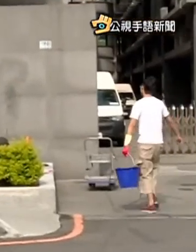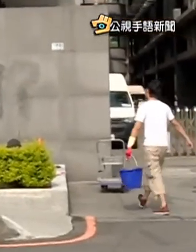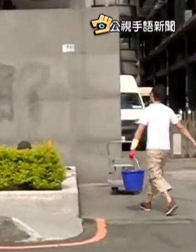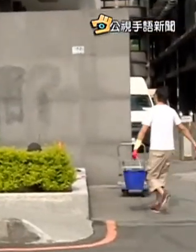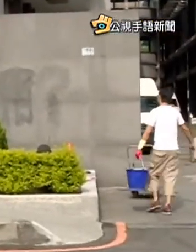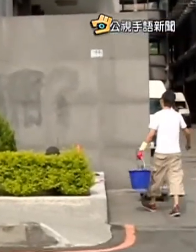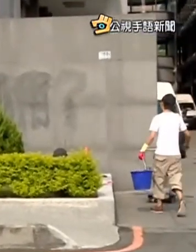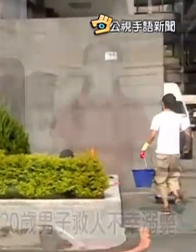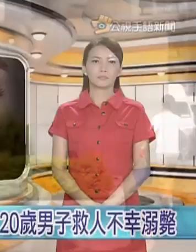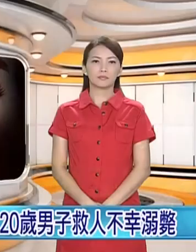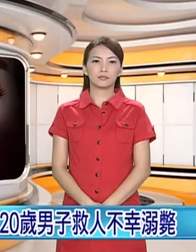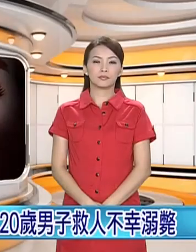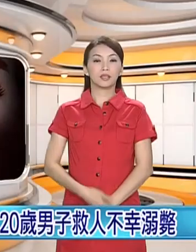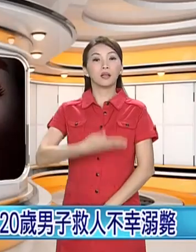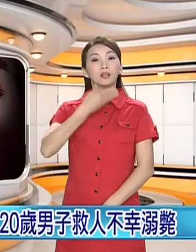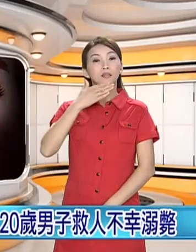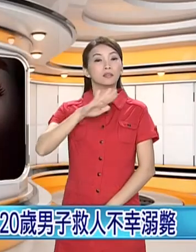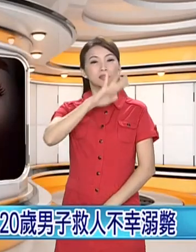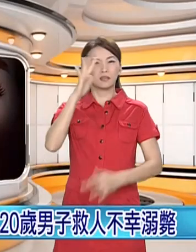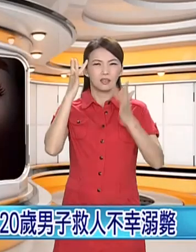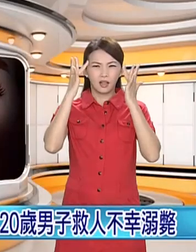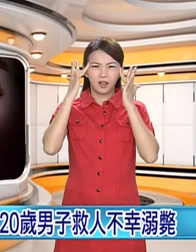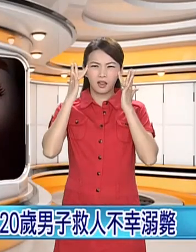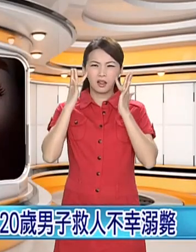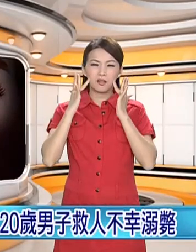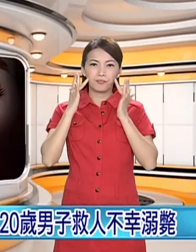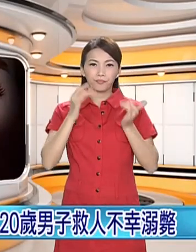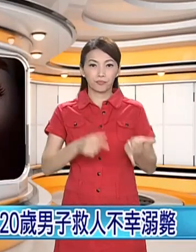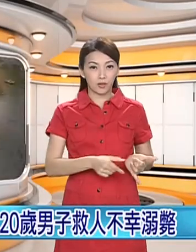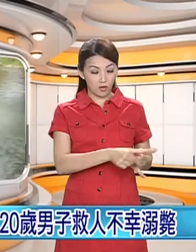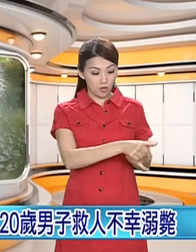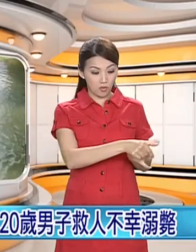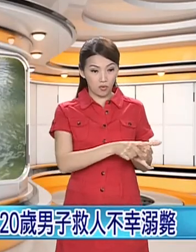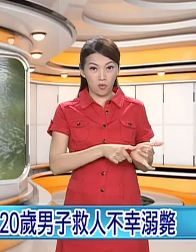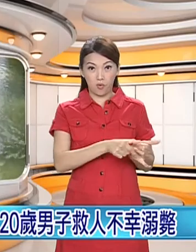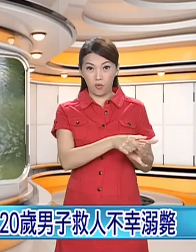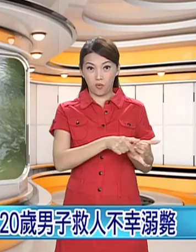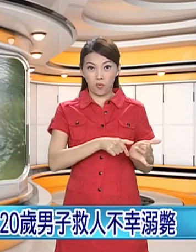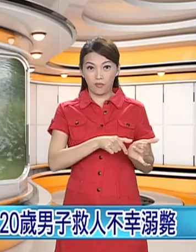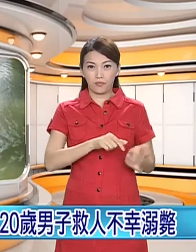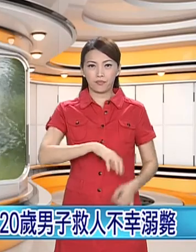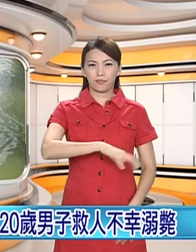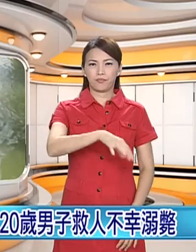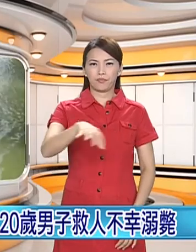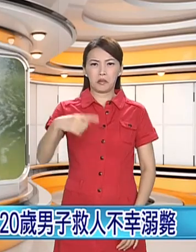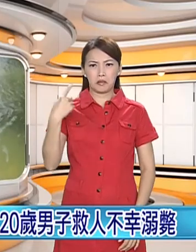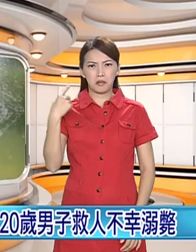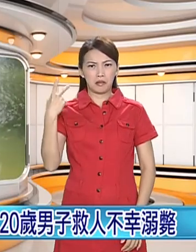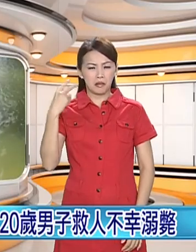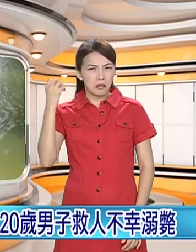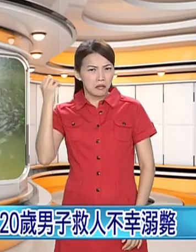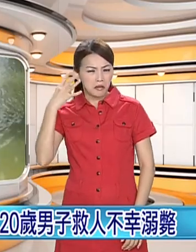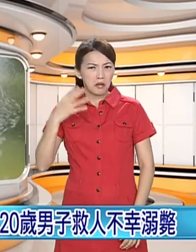道。 天气炎热，中部各地这两天都传出了溺水的意